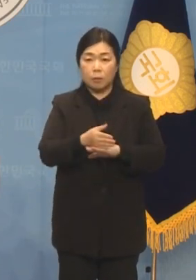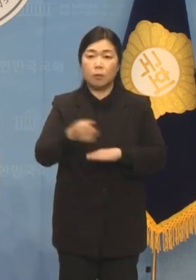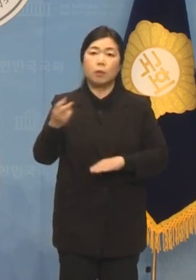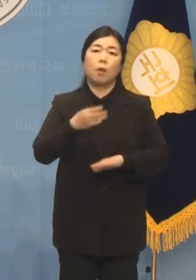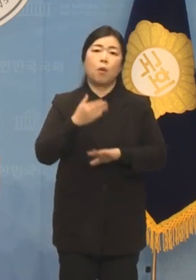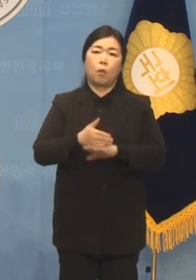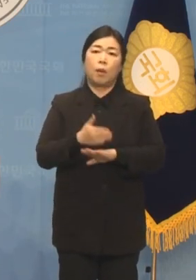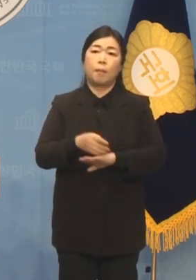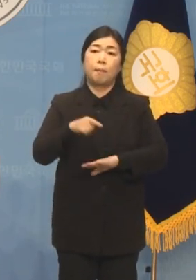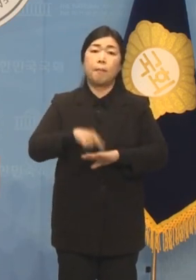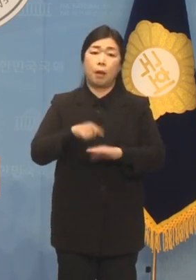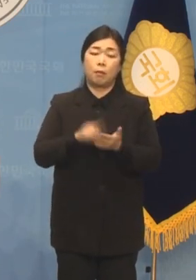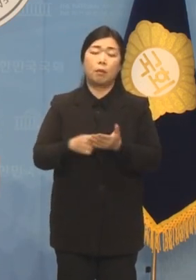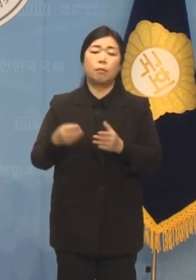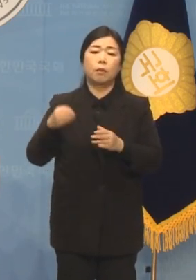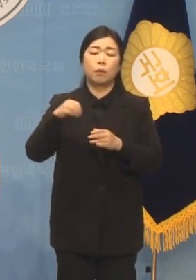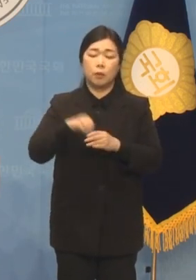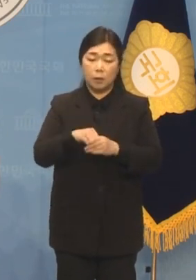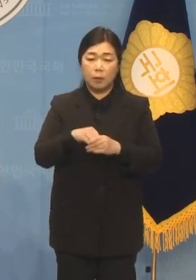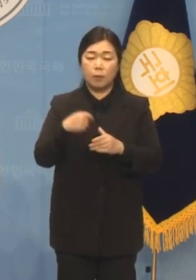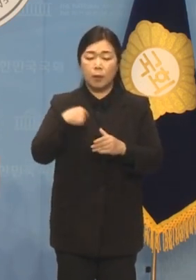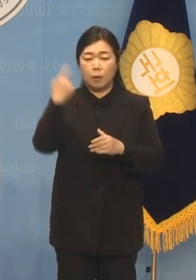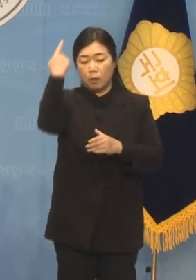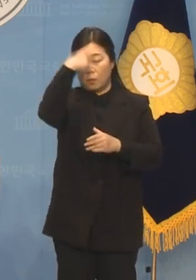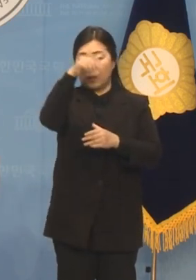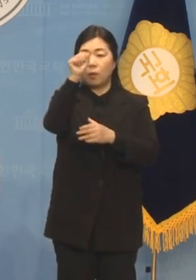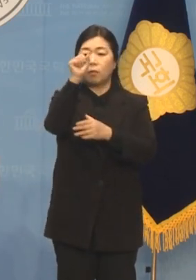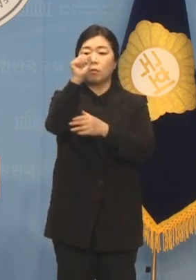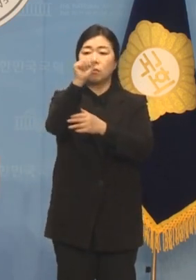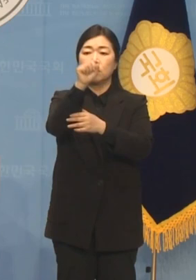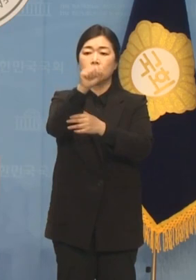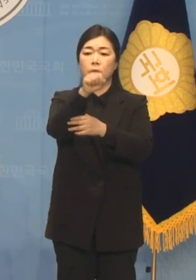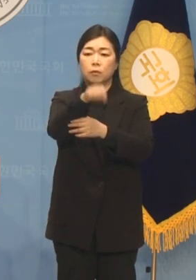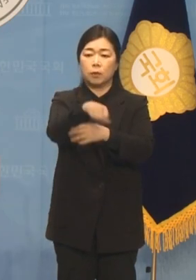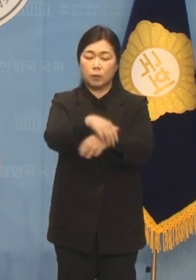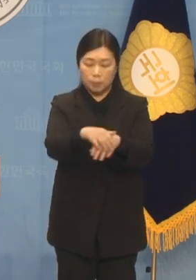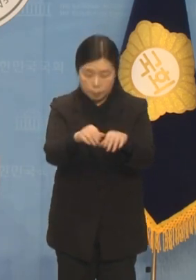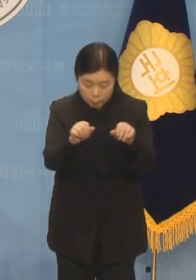마음을 담아 고개 숙여 인사드립니다.